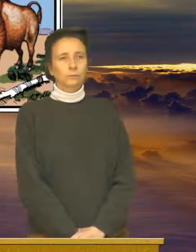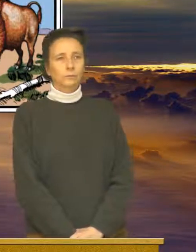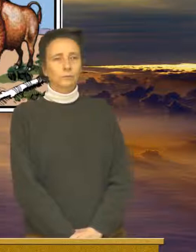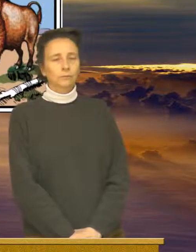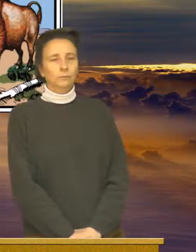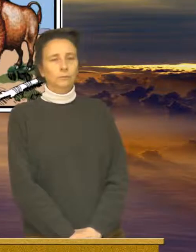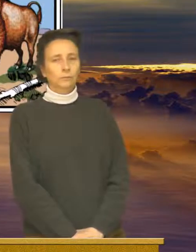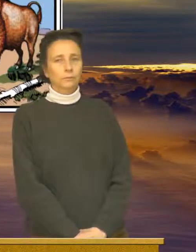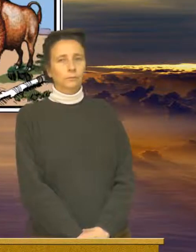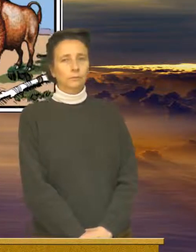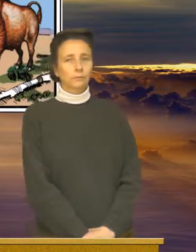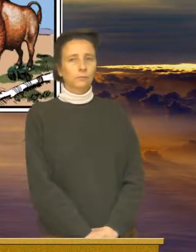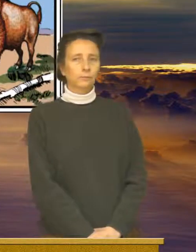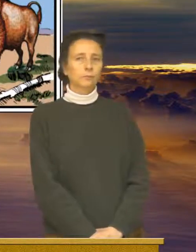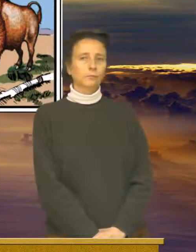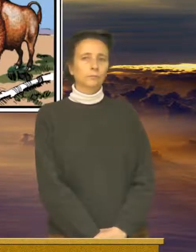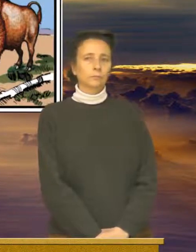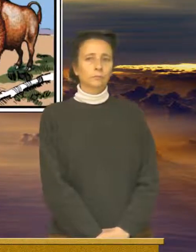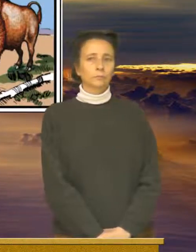¿Quedarán